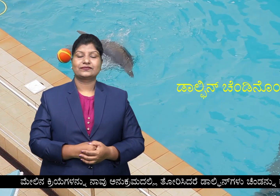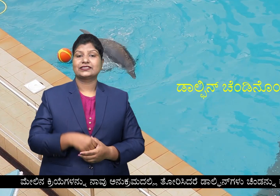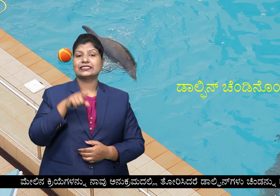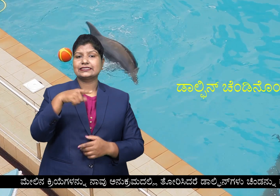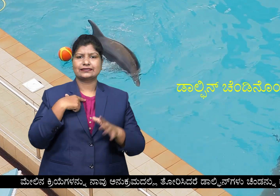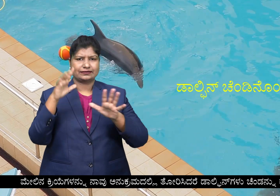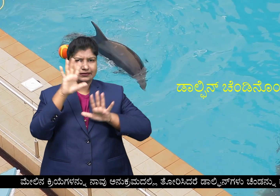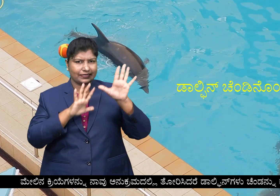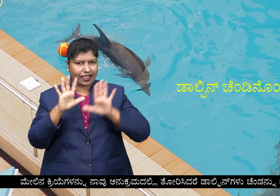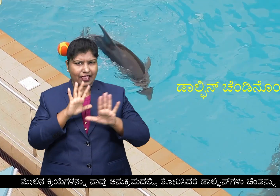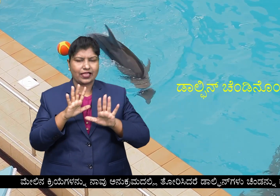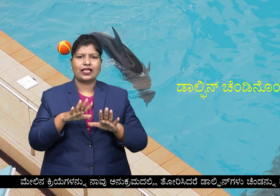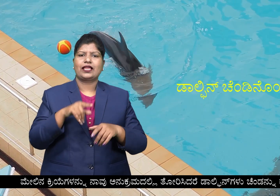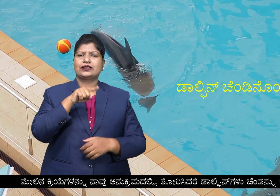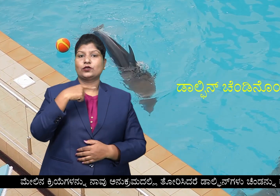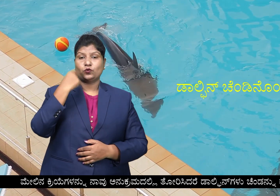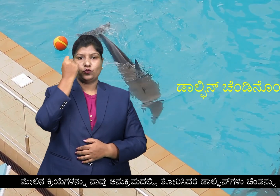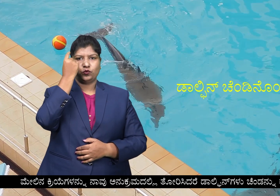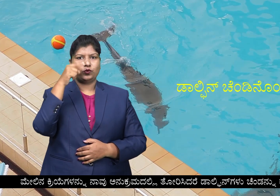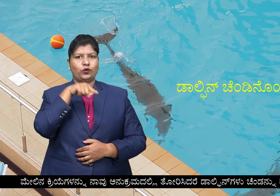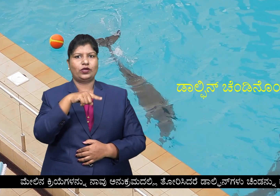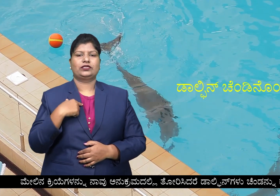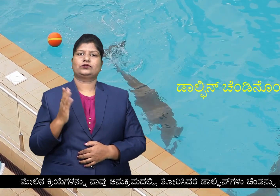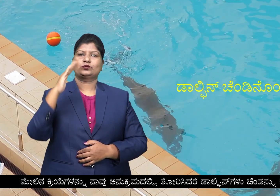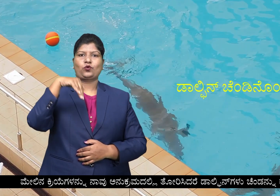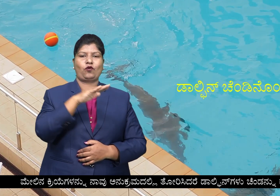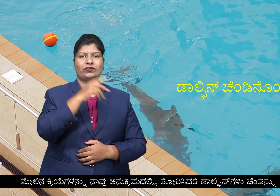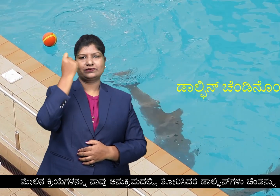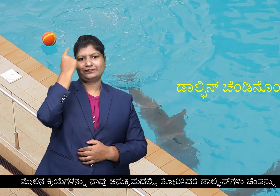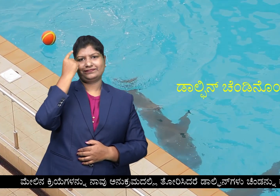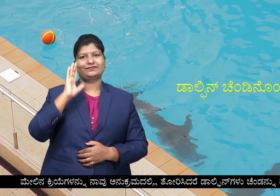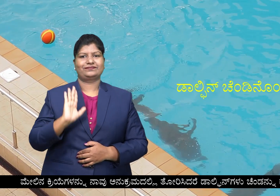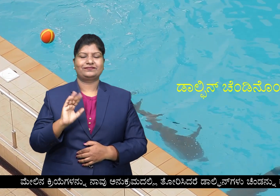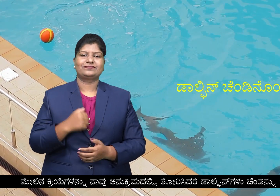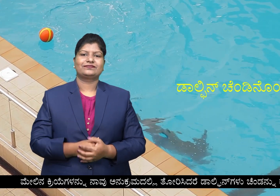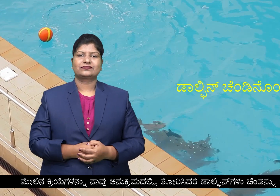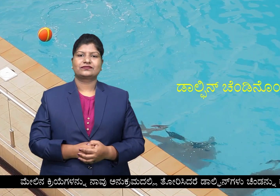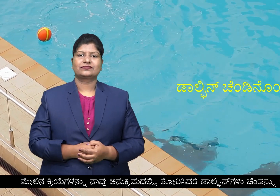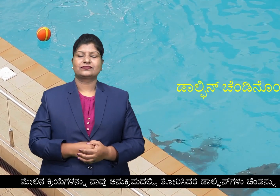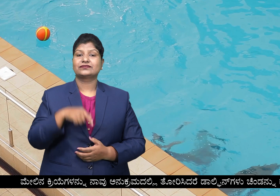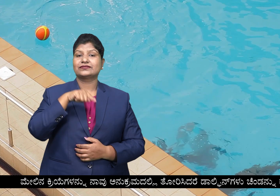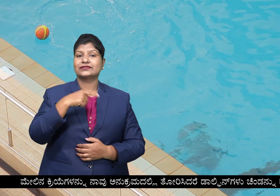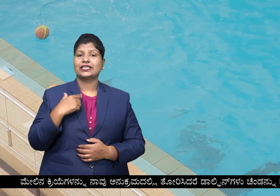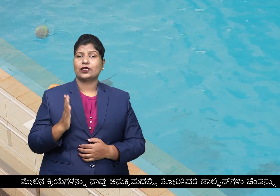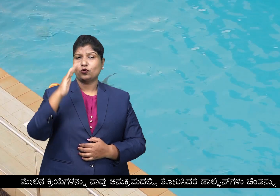ಮತ್ತು ಕ್ರಿಯೆಗಳನ್ನ ನಾವು ಅನುಕ್ರಮದಲ್ಲಿ ತೋರಿಸಿದರೆ ಡಾಲ್ಫಿನ್ಗಳು ಚೆಂಡನ್ನ ಟಬ್ನಿಂದ ತರುತ್ತವೆ.